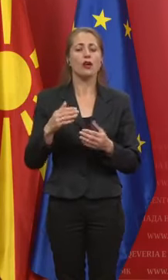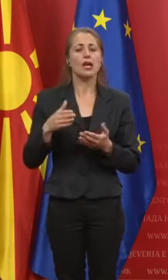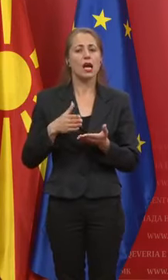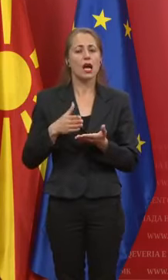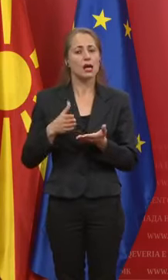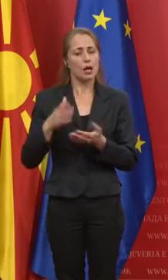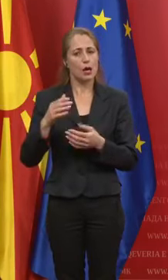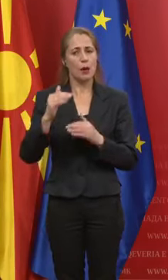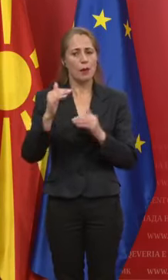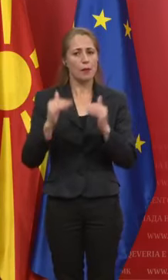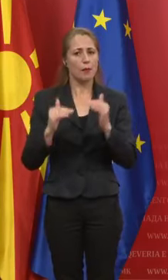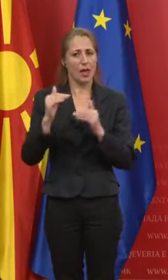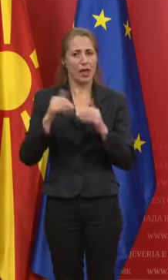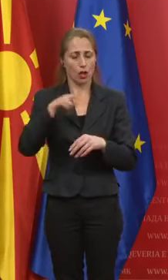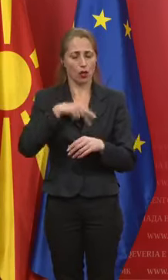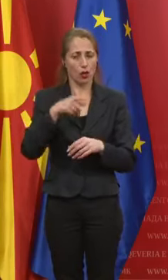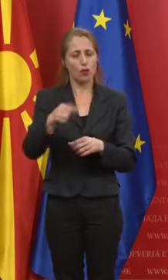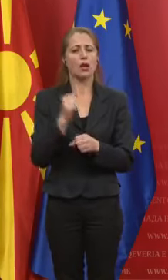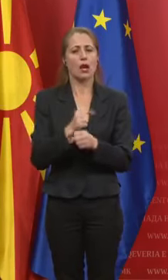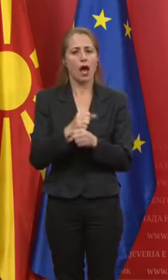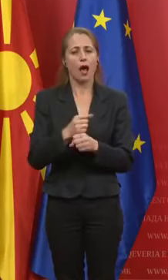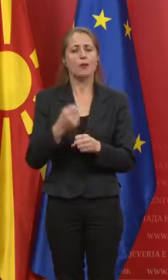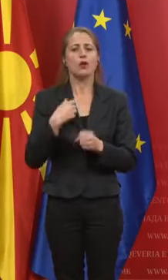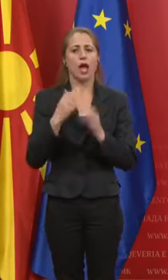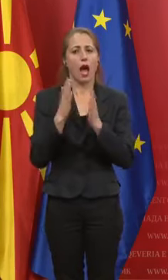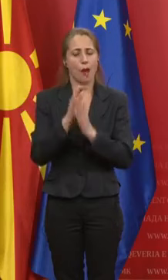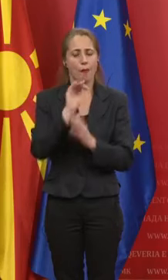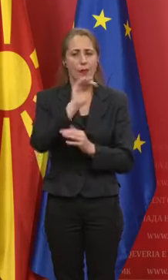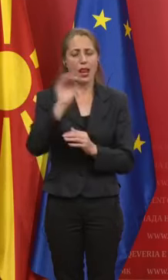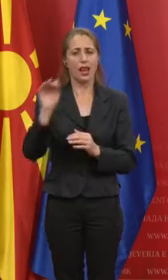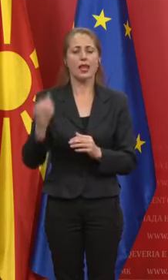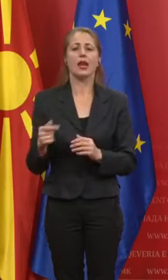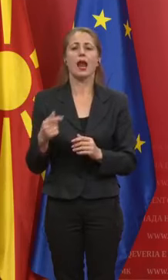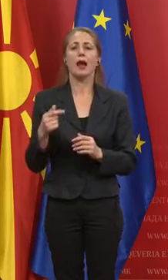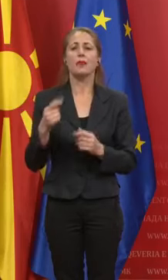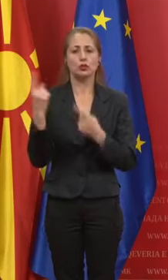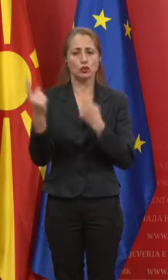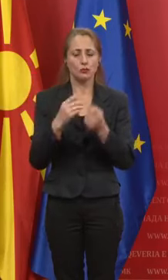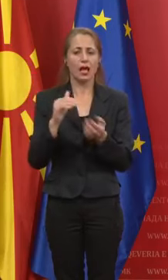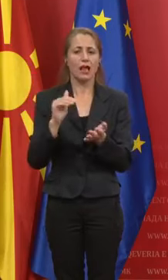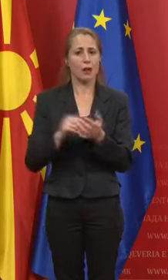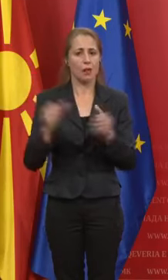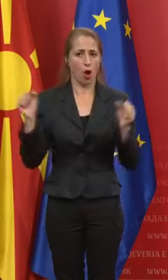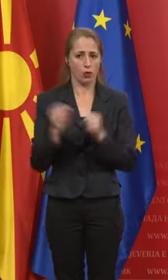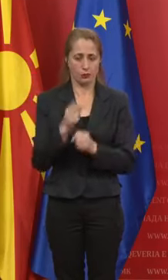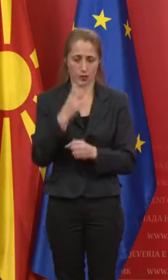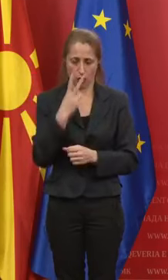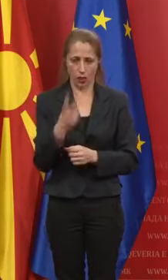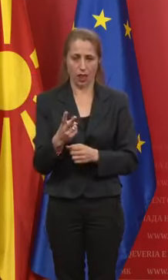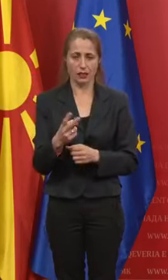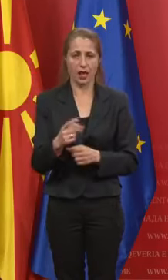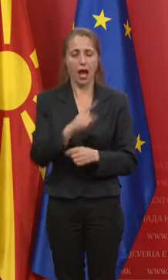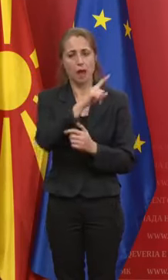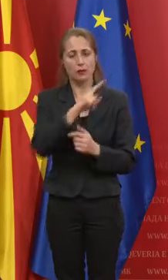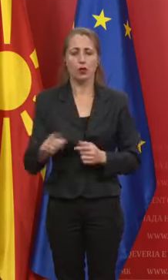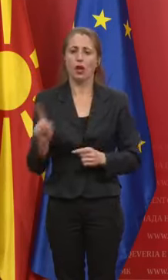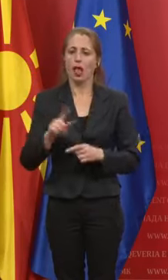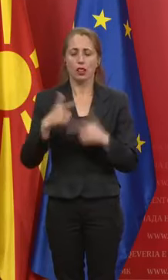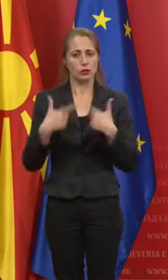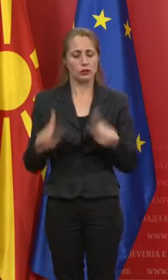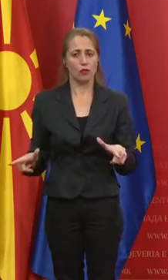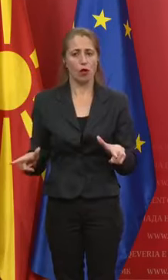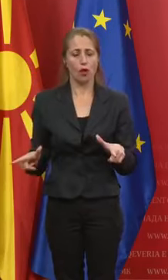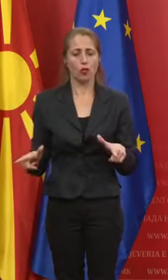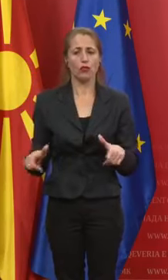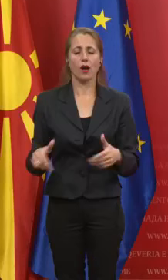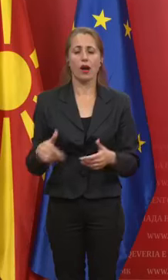интензивно ќе работат и апелирам состојбата да се развере многу сериозно. Апсолутно е недозволиво